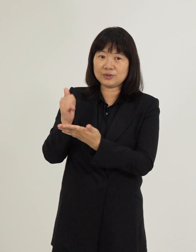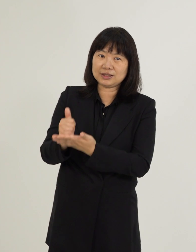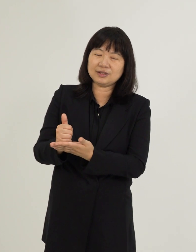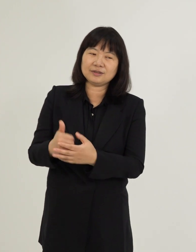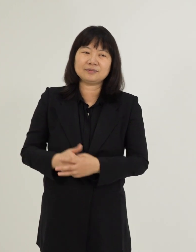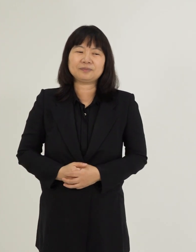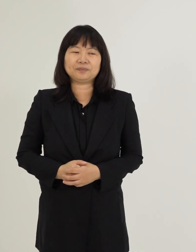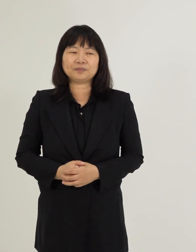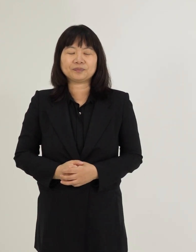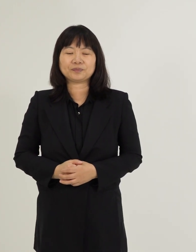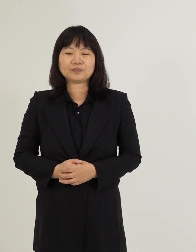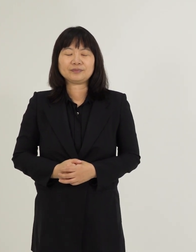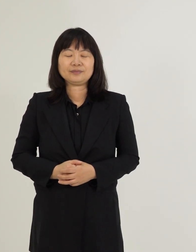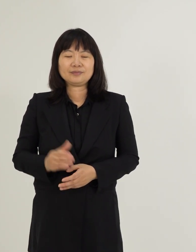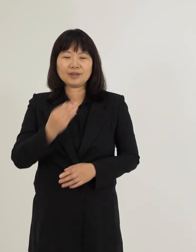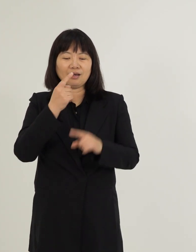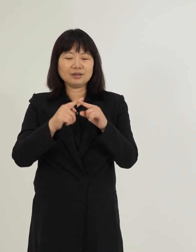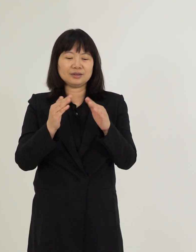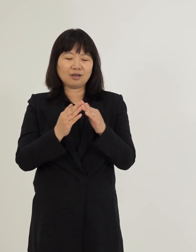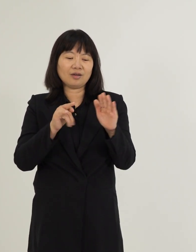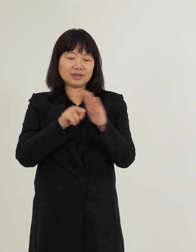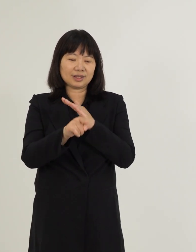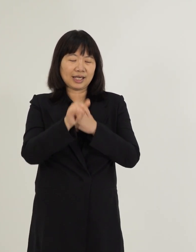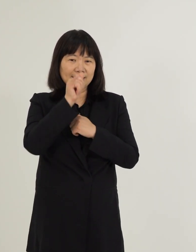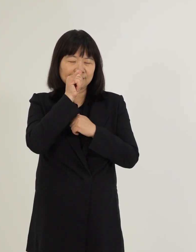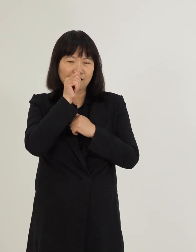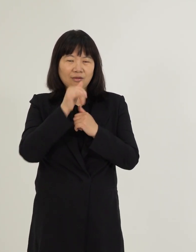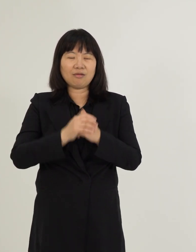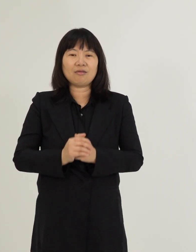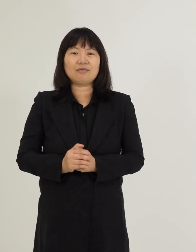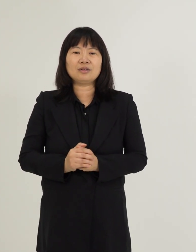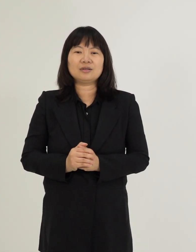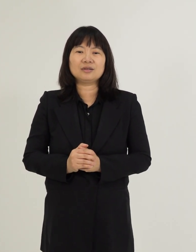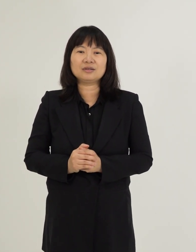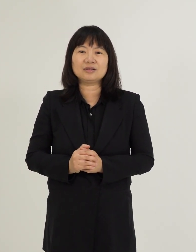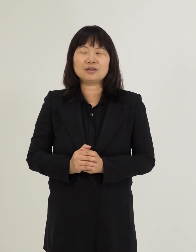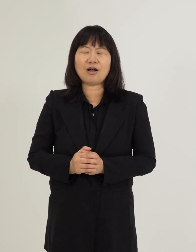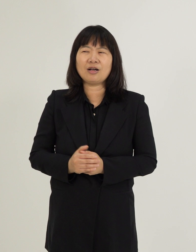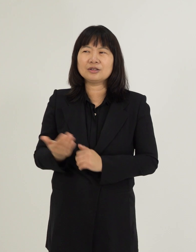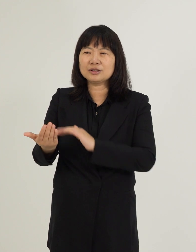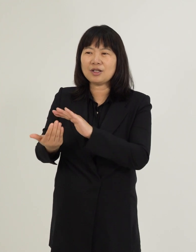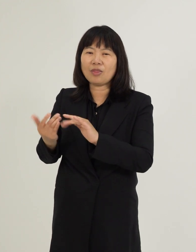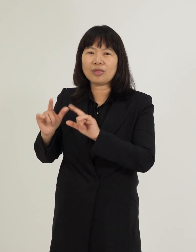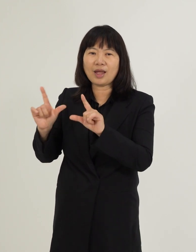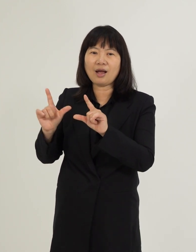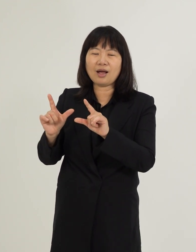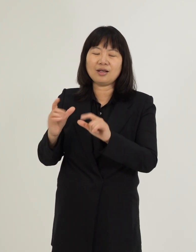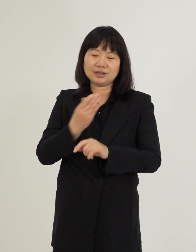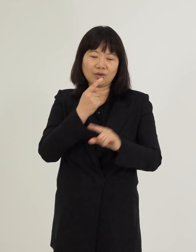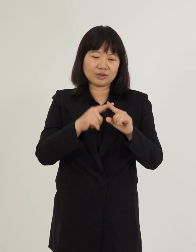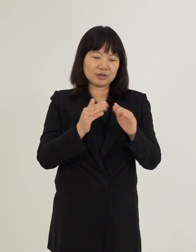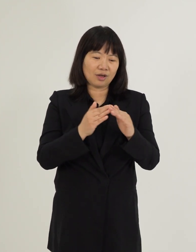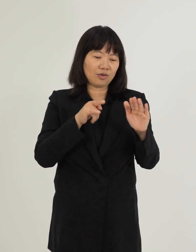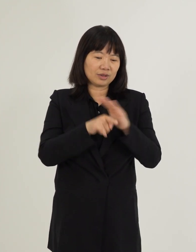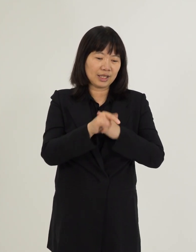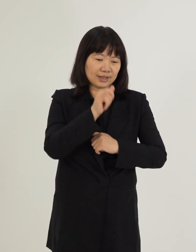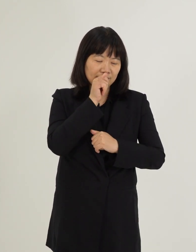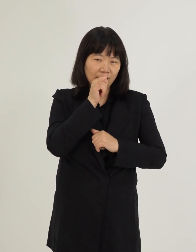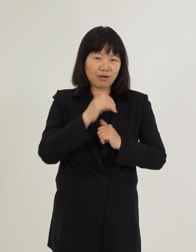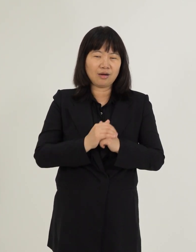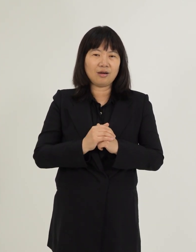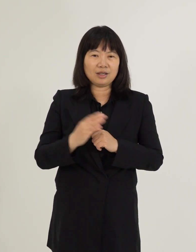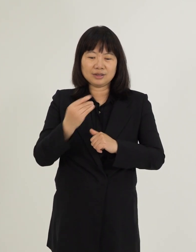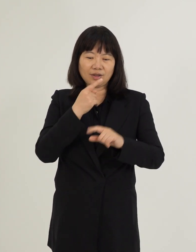예수께서 성전에 들어가사, 이것은 그 전날 성전에 들어가신 거예요.